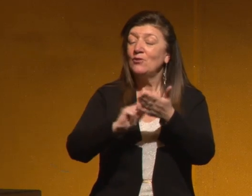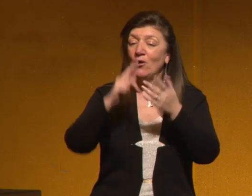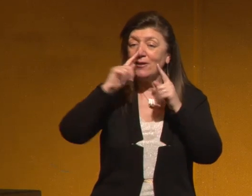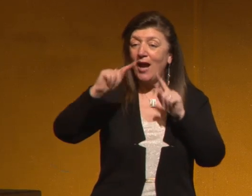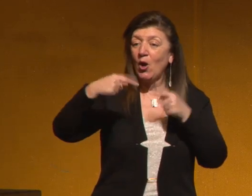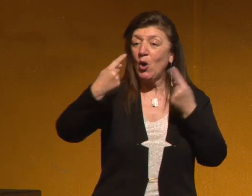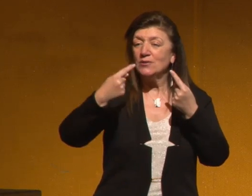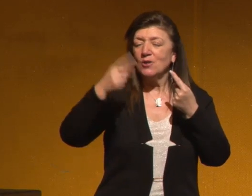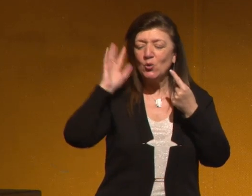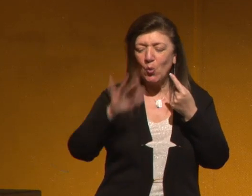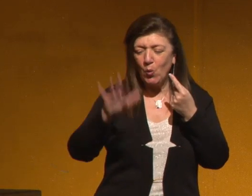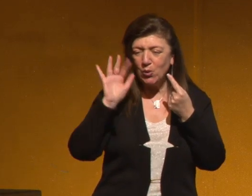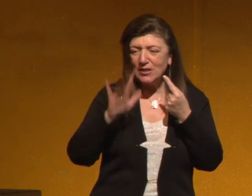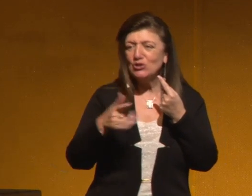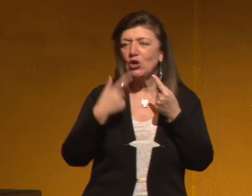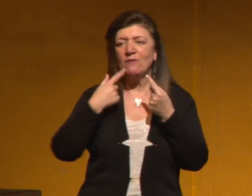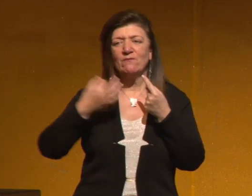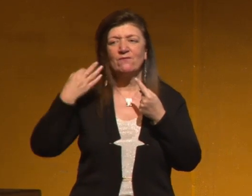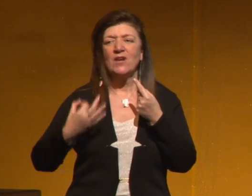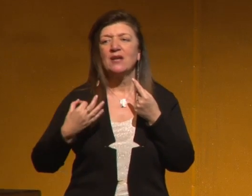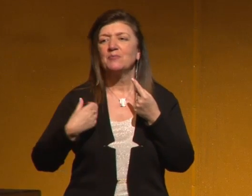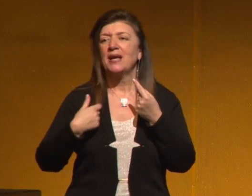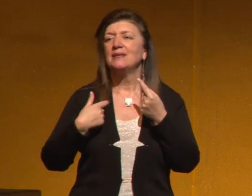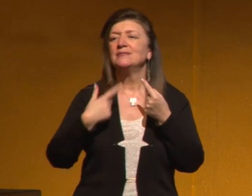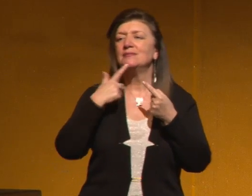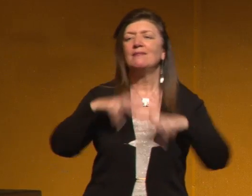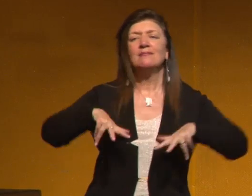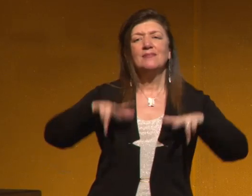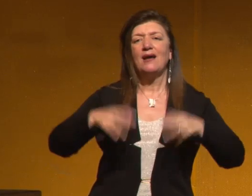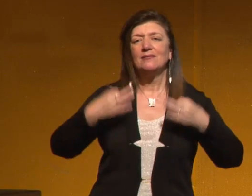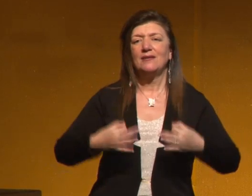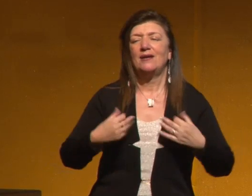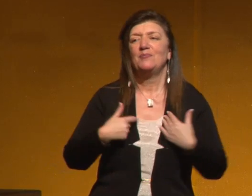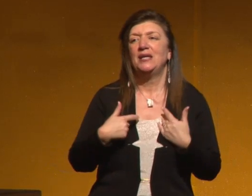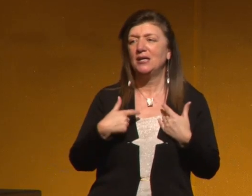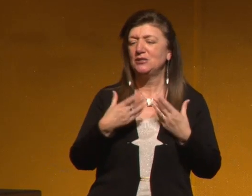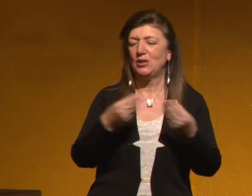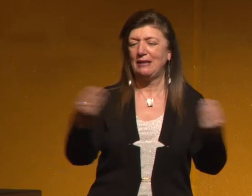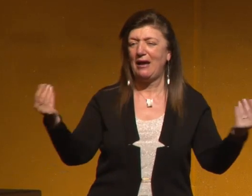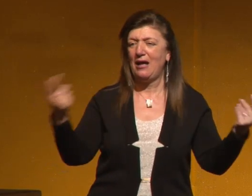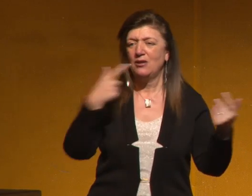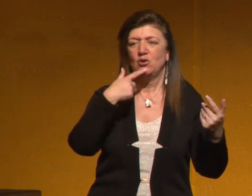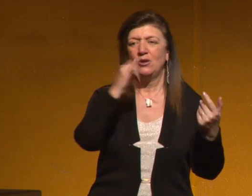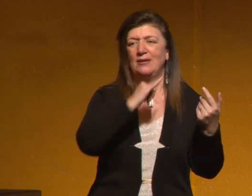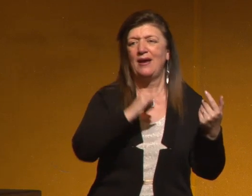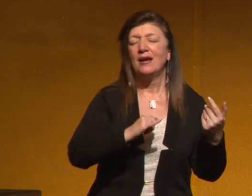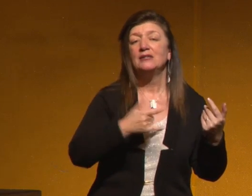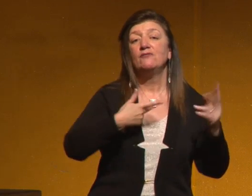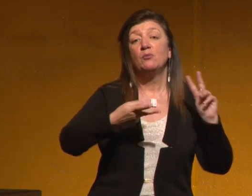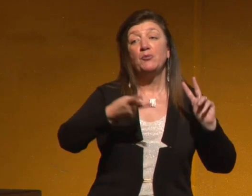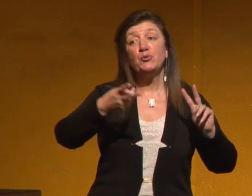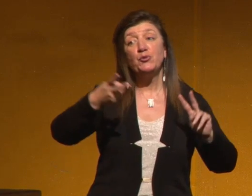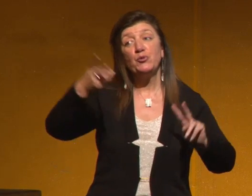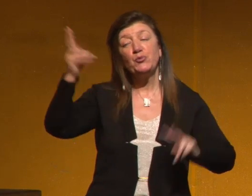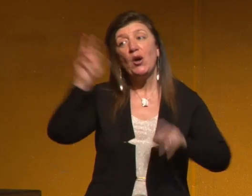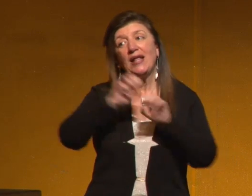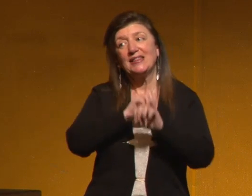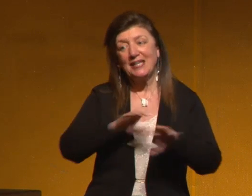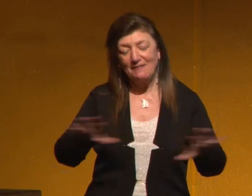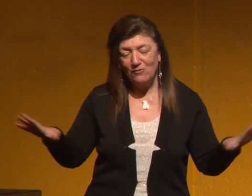fermezza determinazione un fenomeno tanto negativo ma sempre più diffuso ne abbiamo preso atto in italia